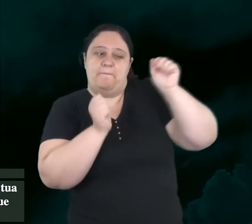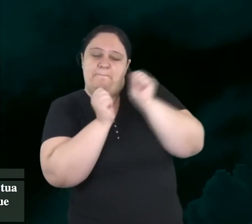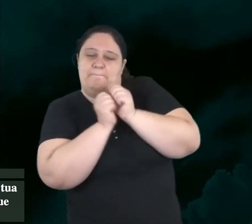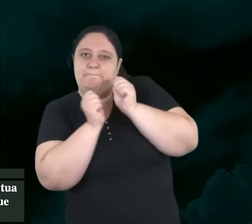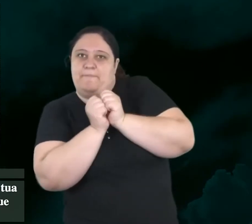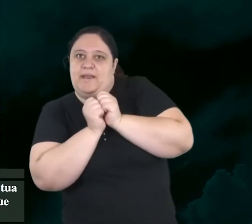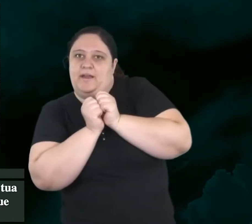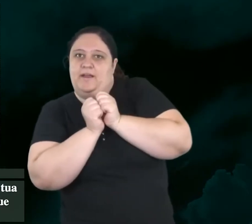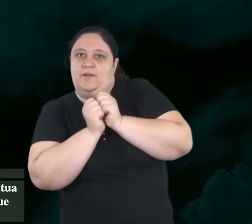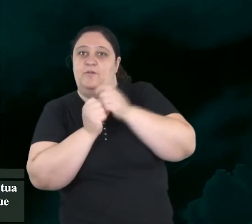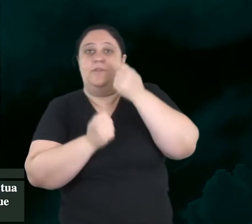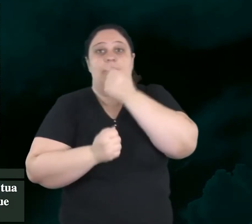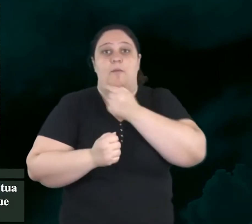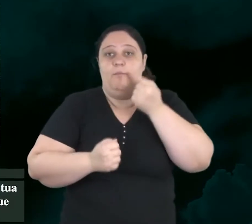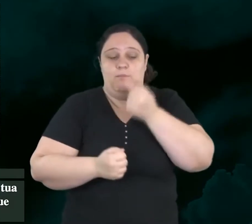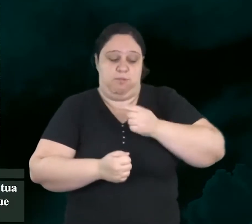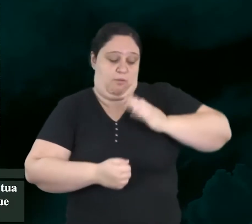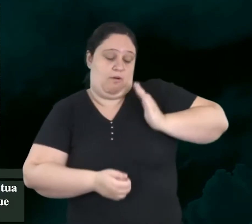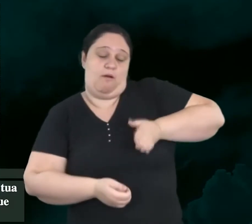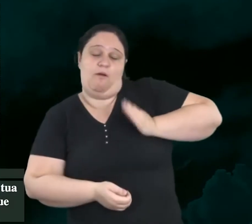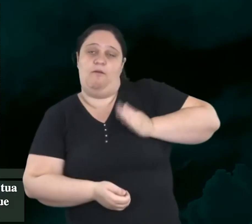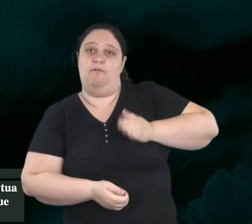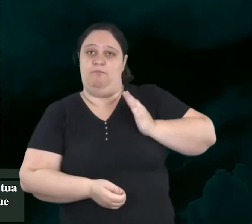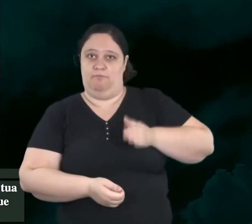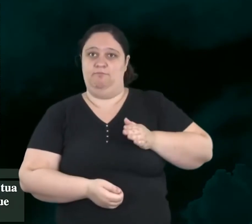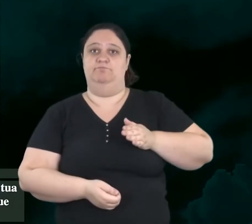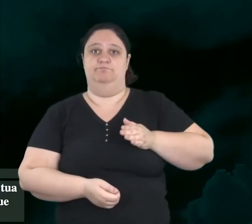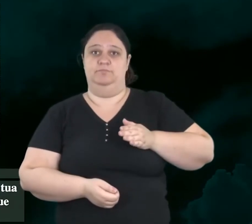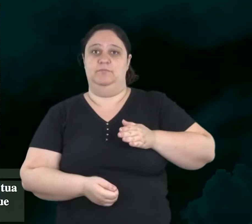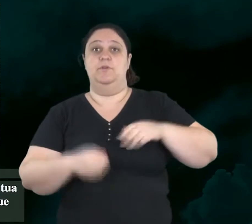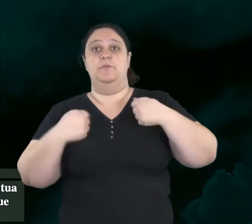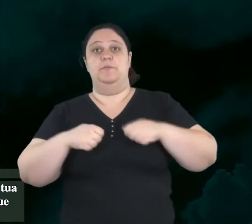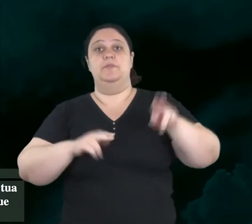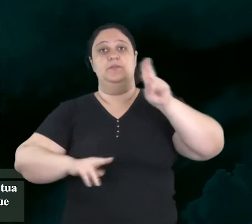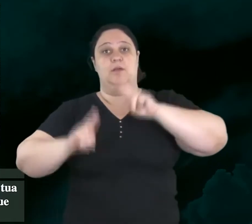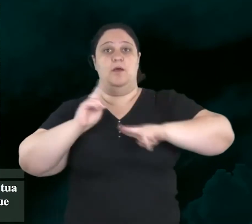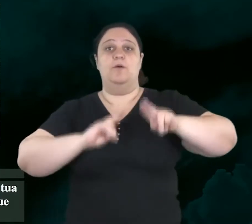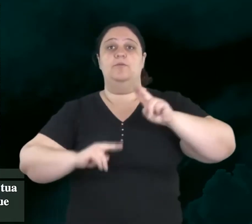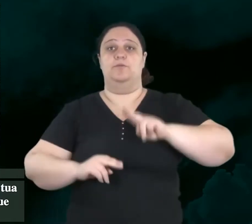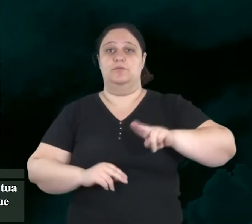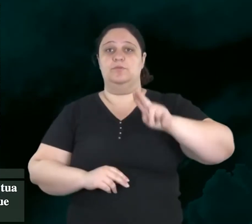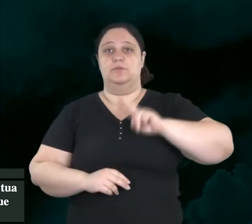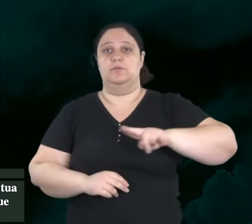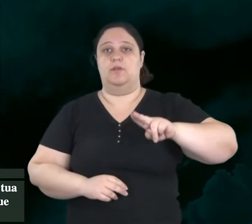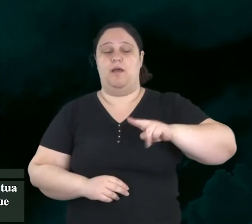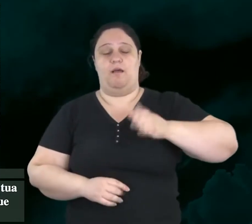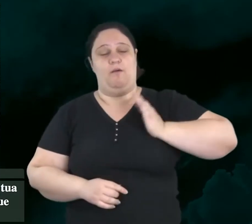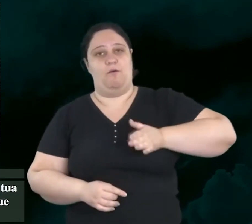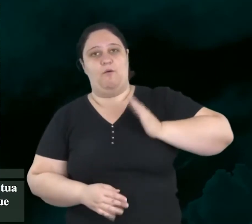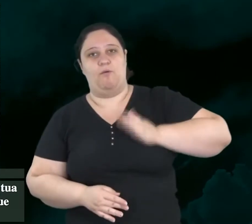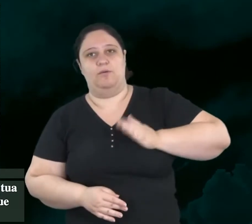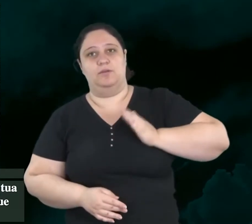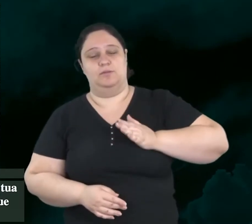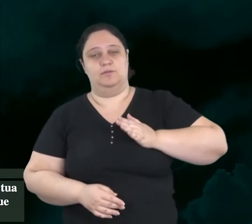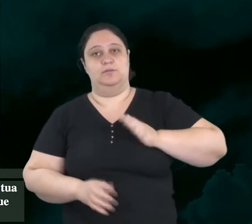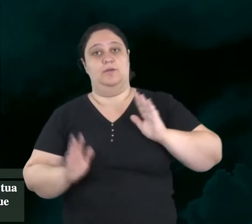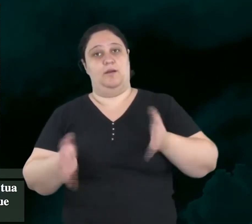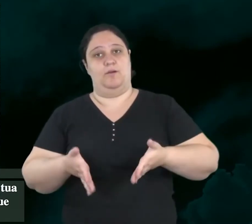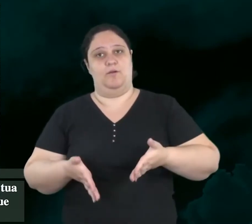no teu coração. Então você precisa usar a tua boca agora, precisa usar o seu coração nesse